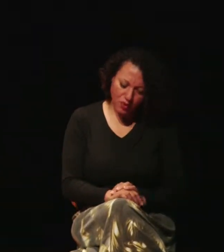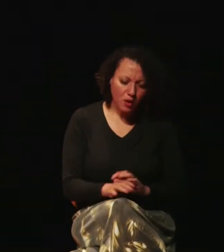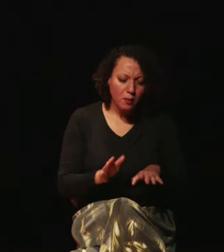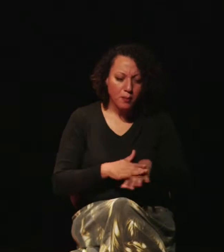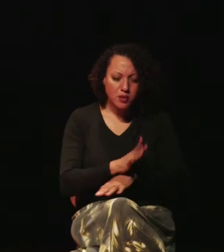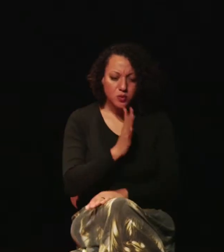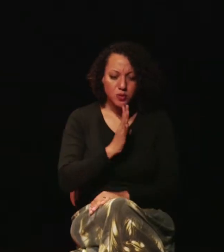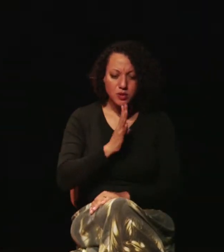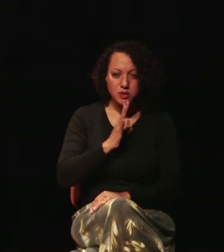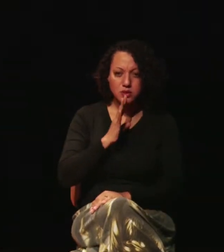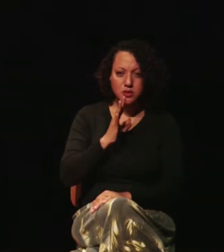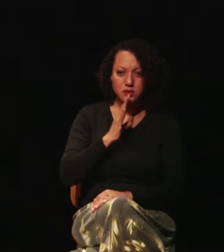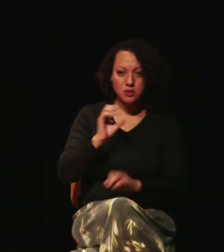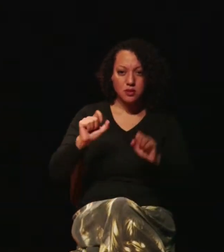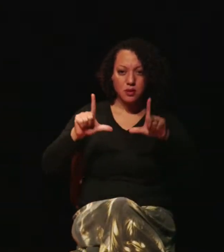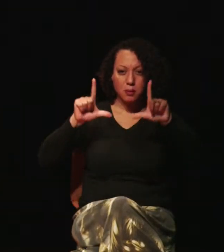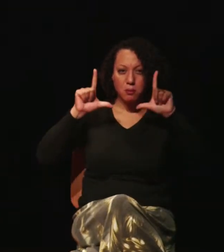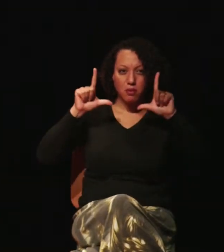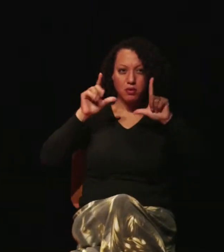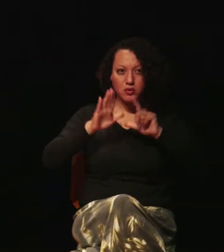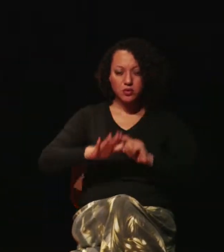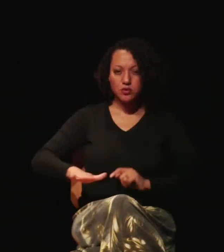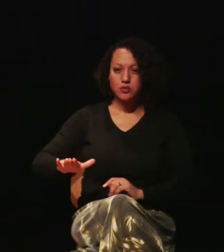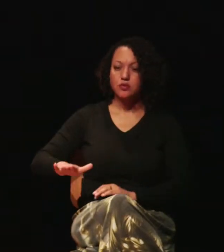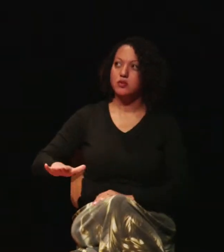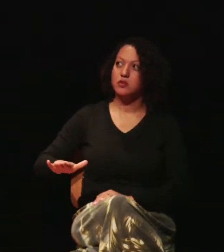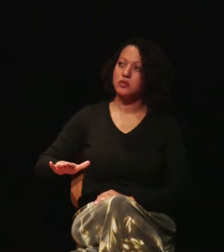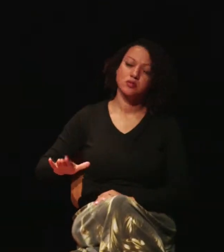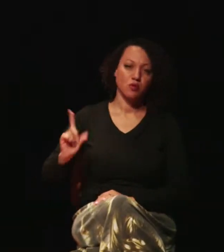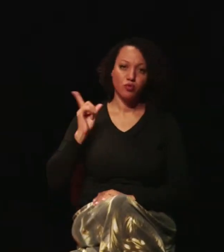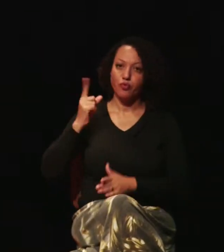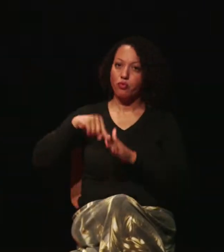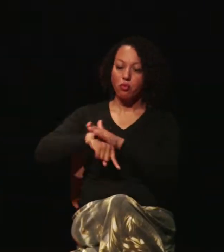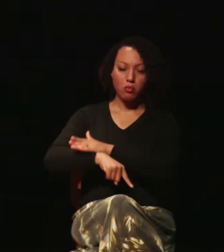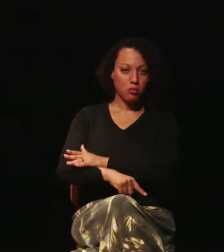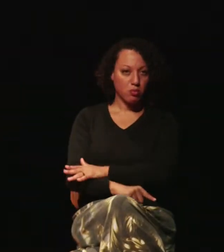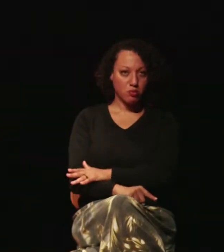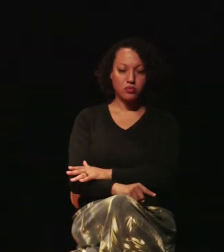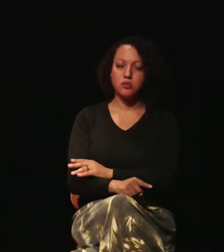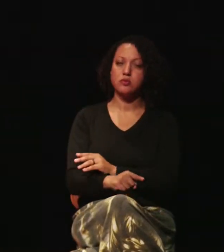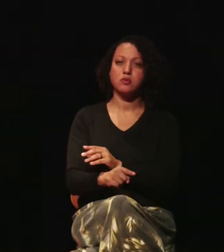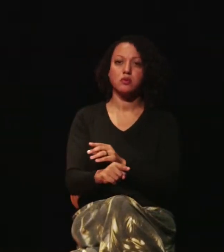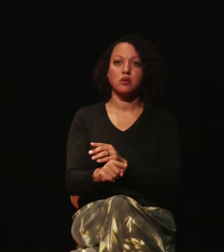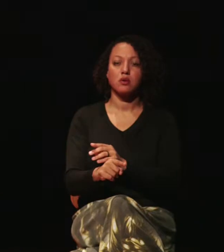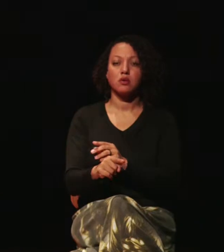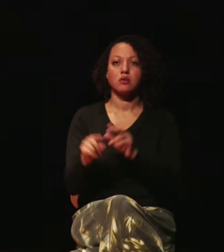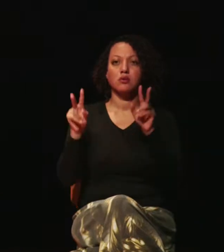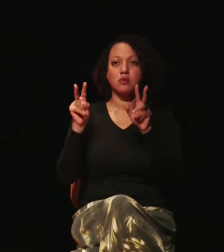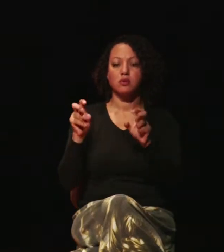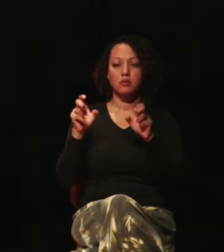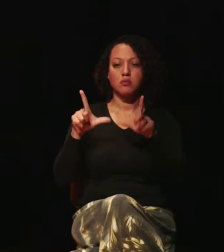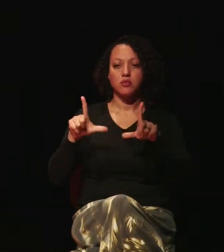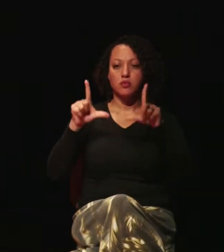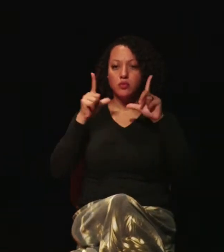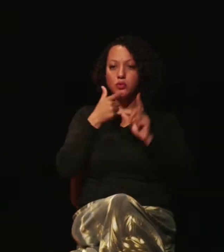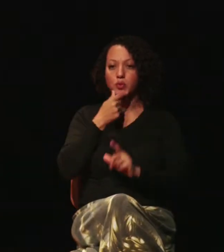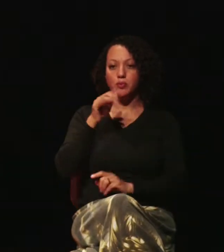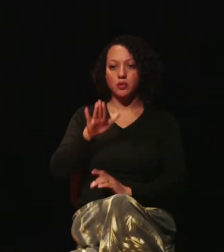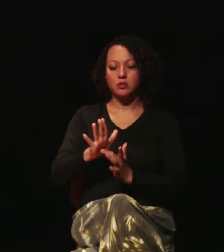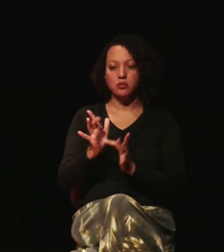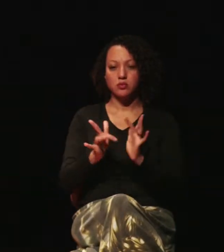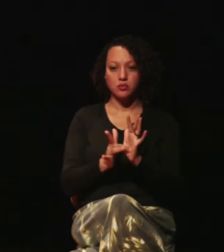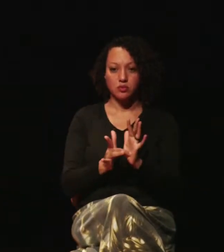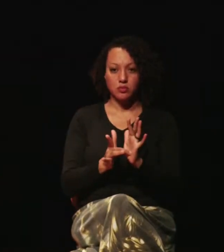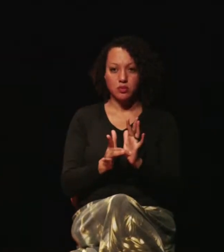conhecida e popular das imagens da infância, eu não vou me aprofundar tampouco a respeito da figura do menino